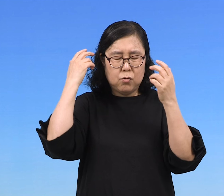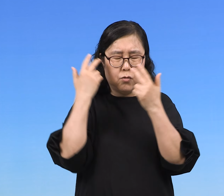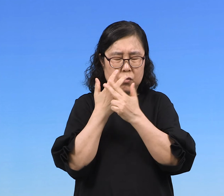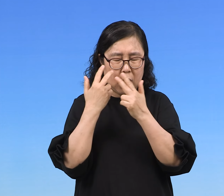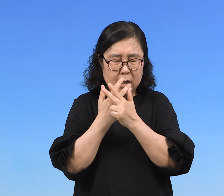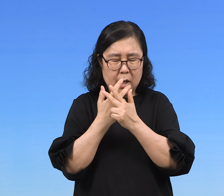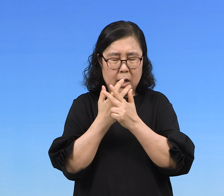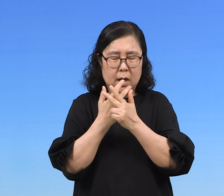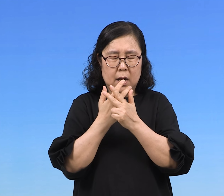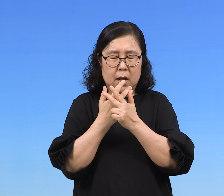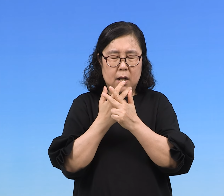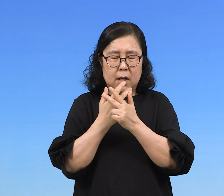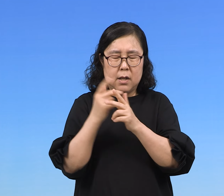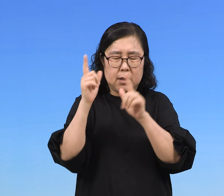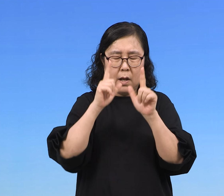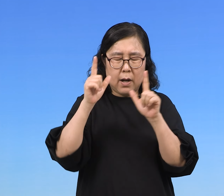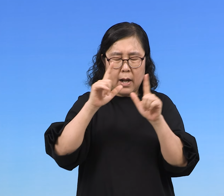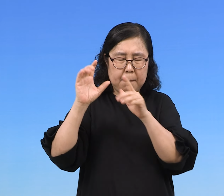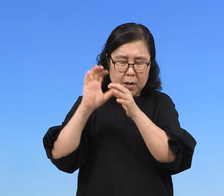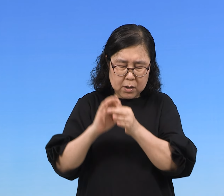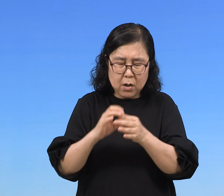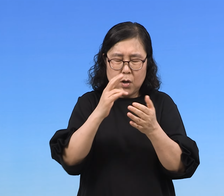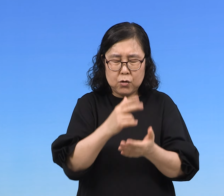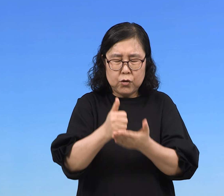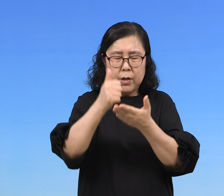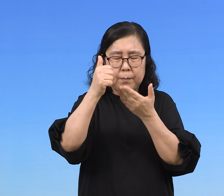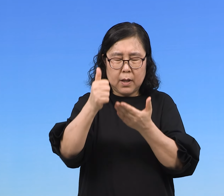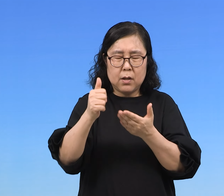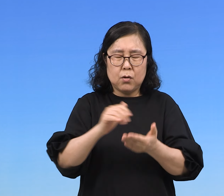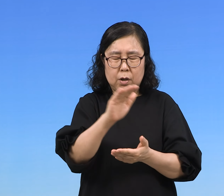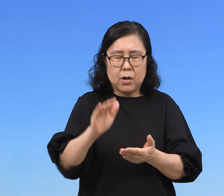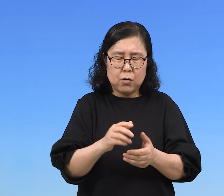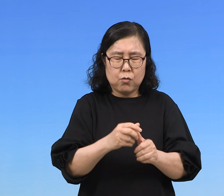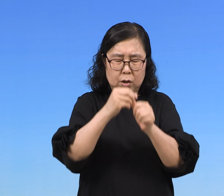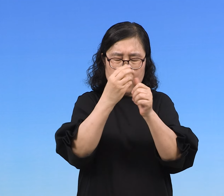지나며 주님께서 우리를 구원해 주시기 위하여